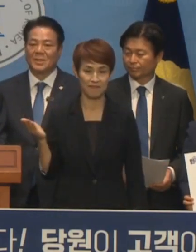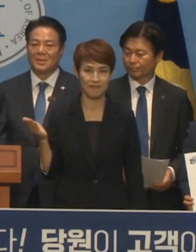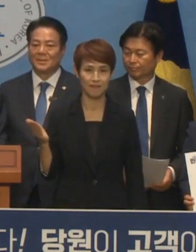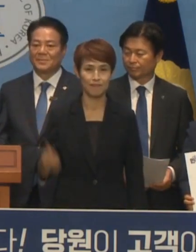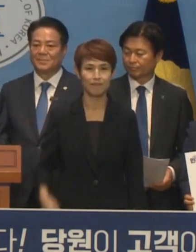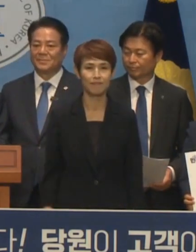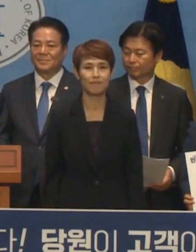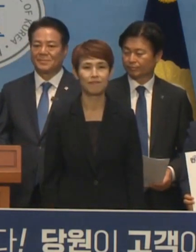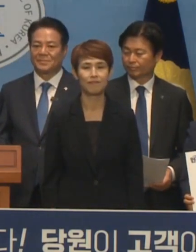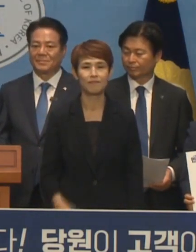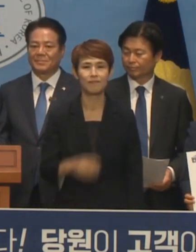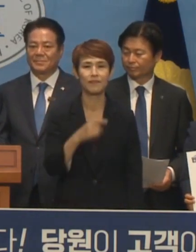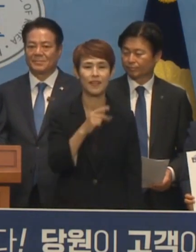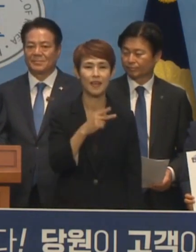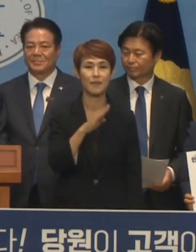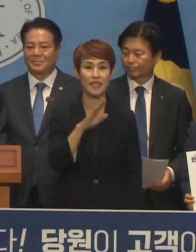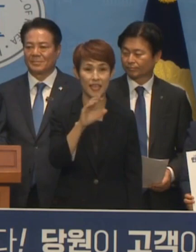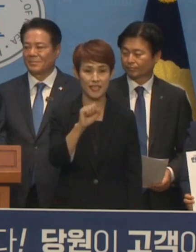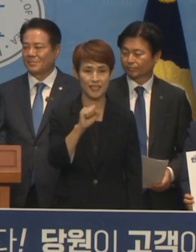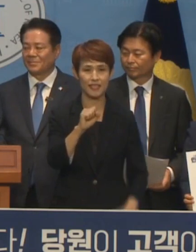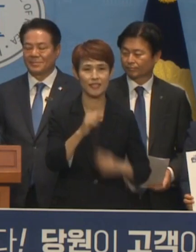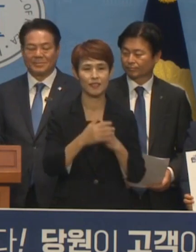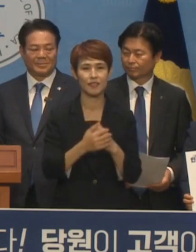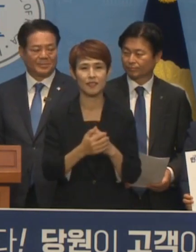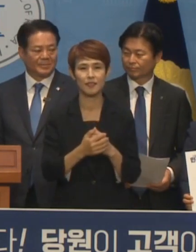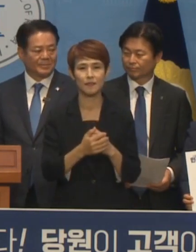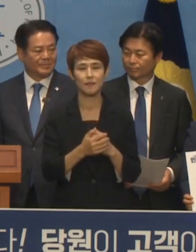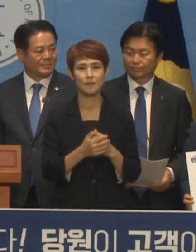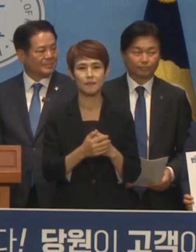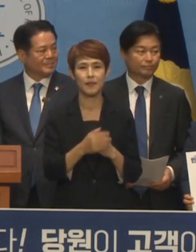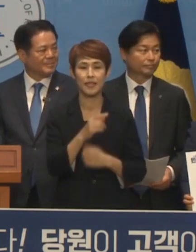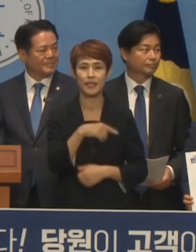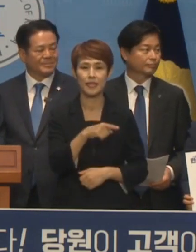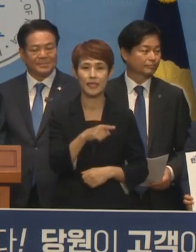현재 KDLC 상임위장이신 정원호 성동구청장님,